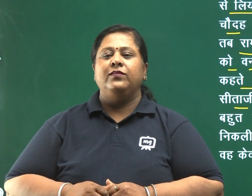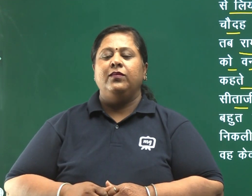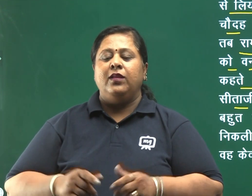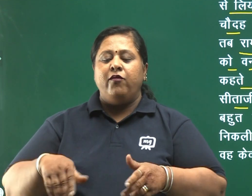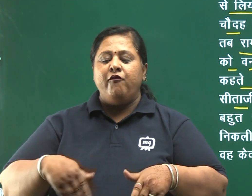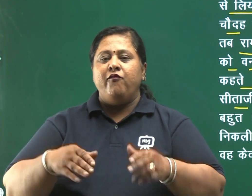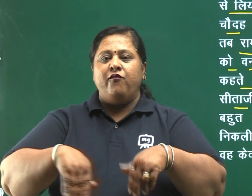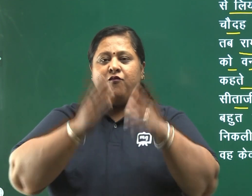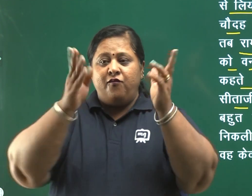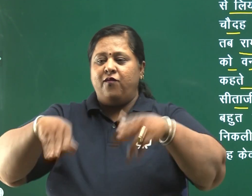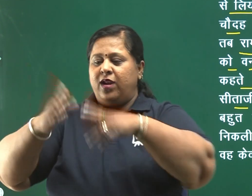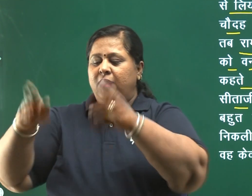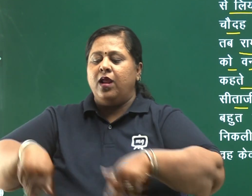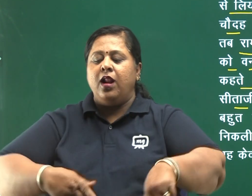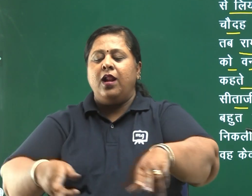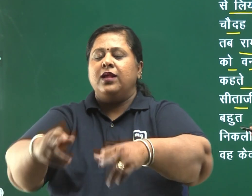वन के मार्ग में